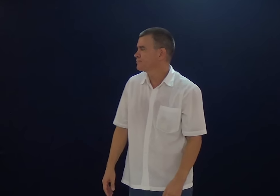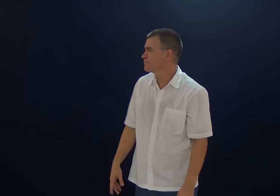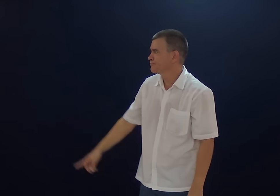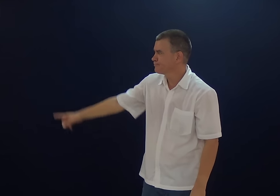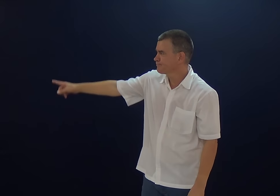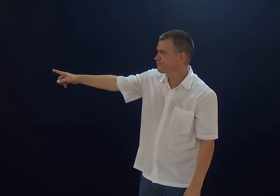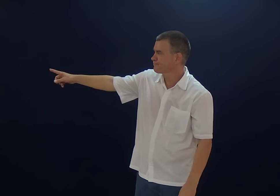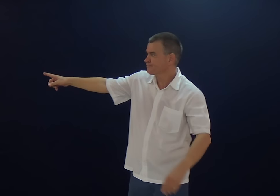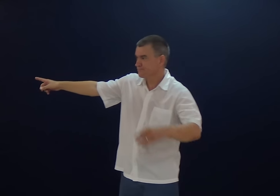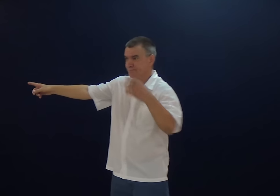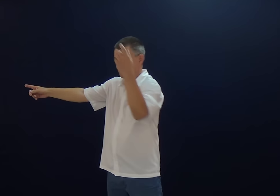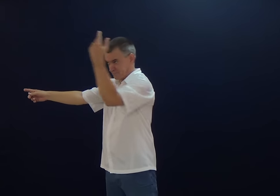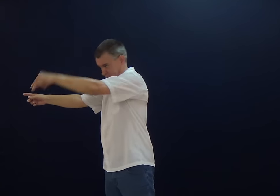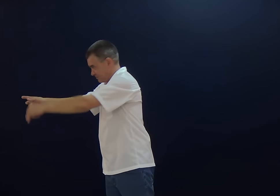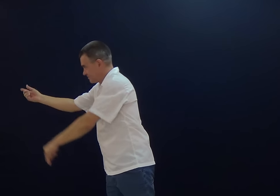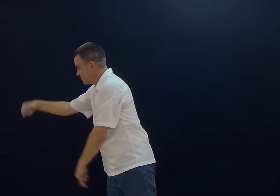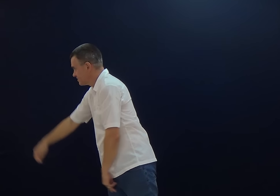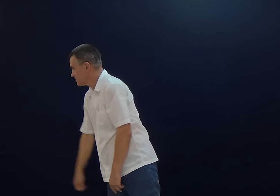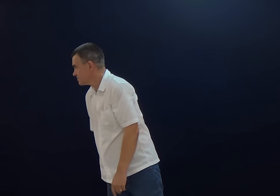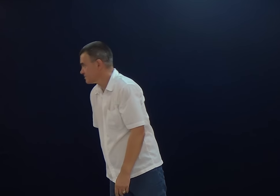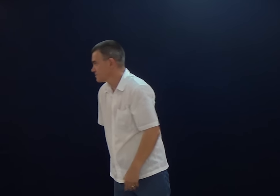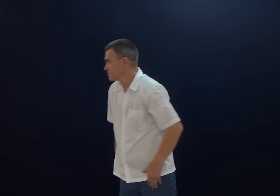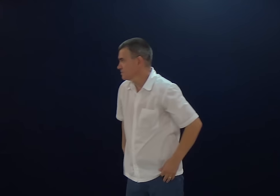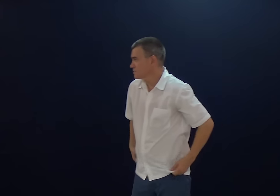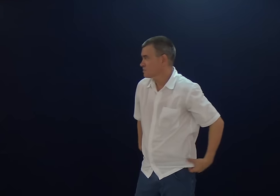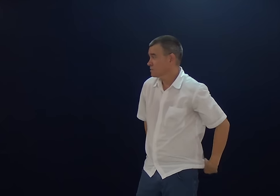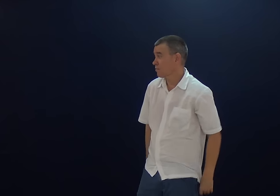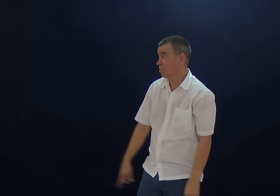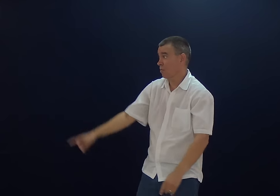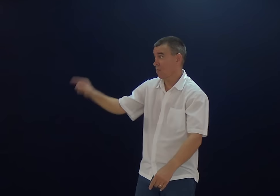certo pare pode passar mais um por